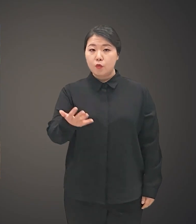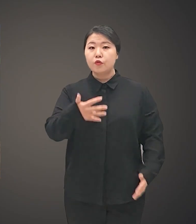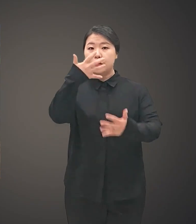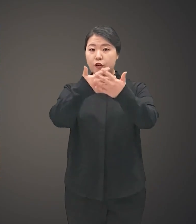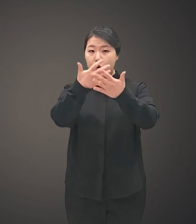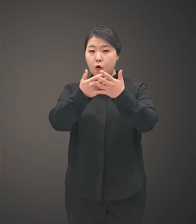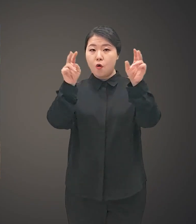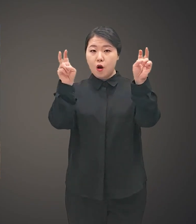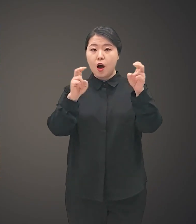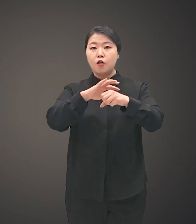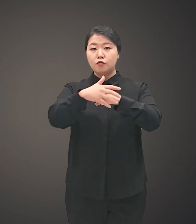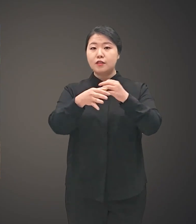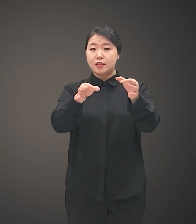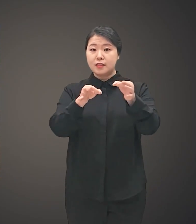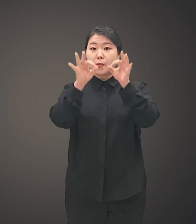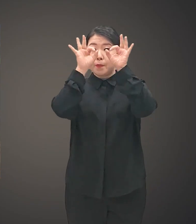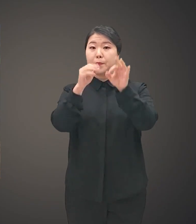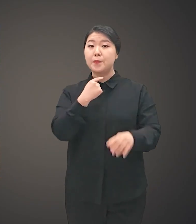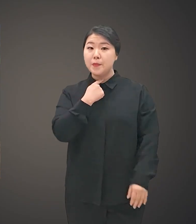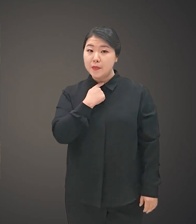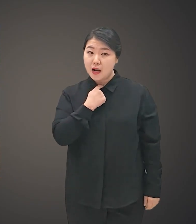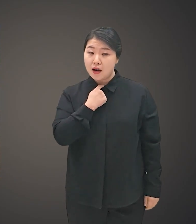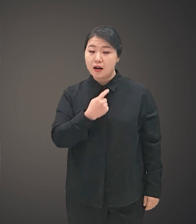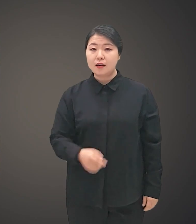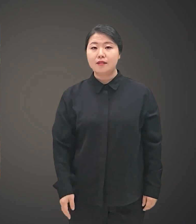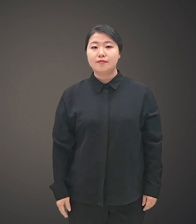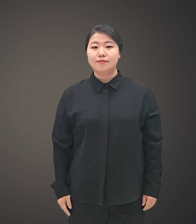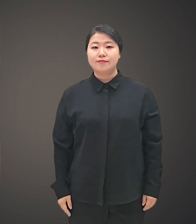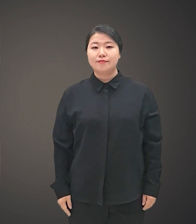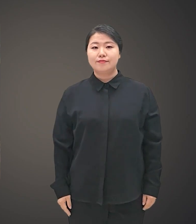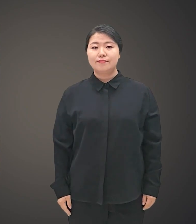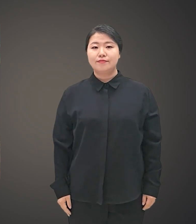여러분은 영화 국제시장을 보신 적이 있나요?